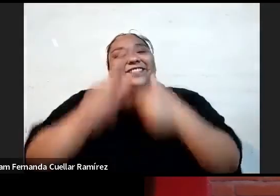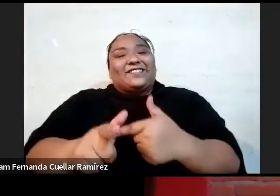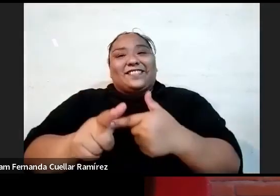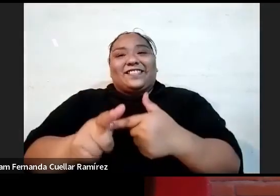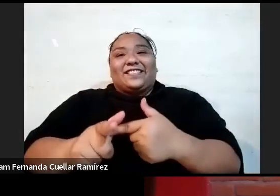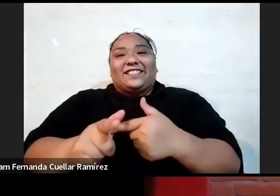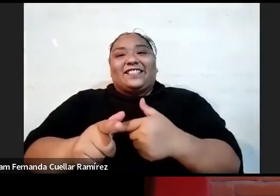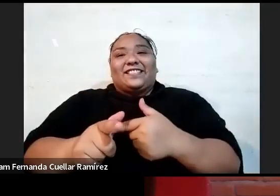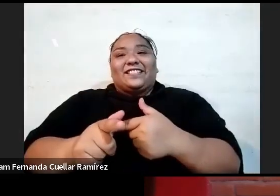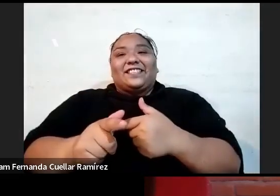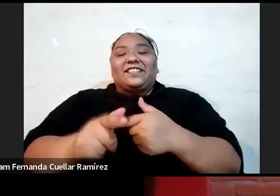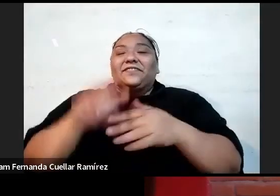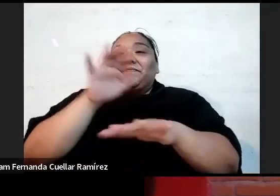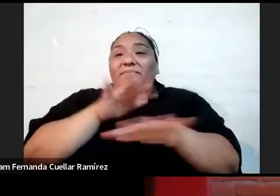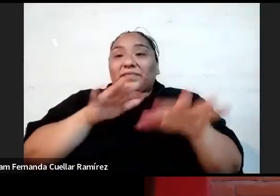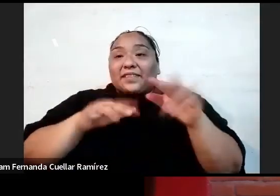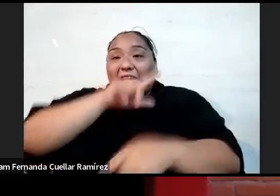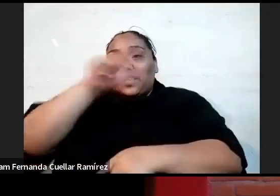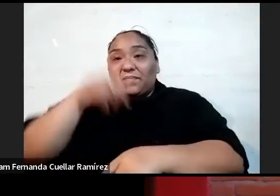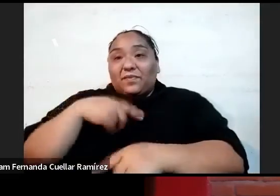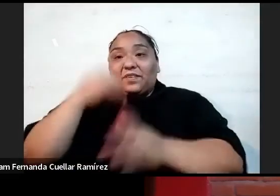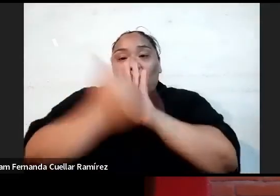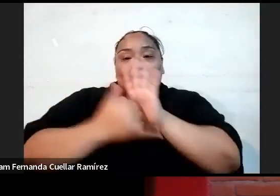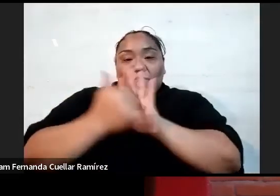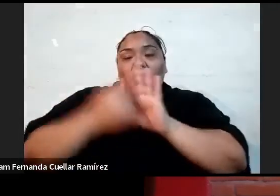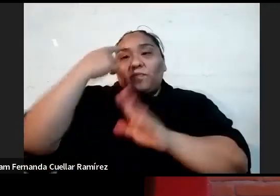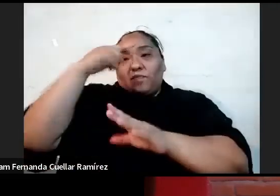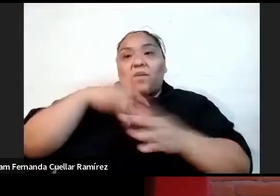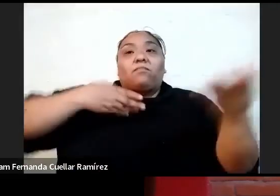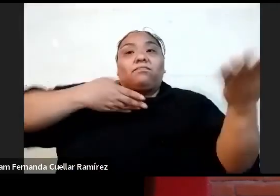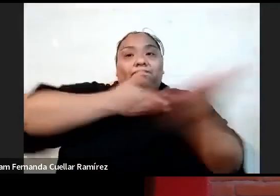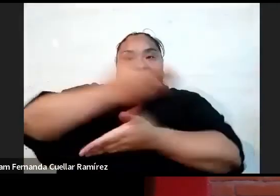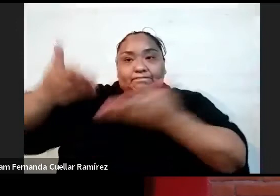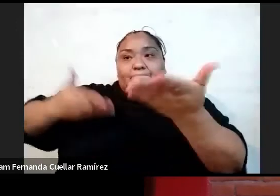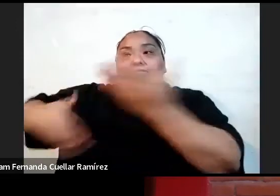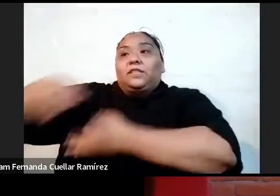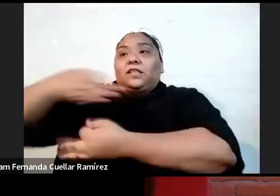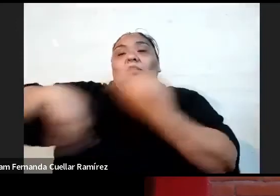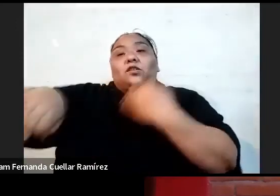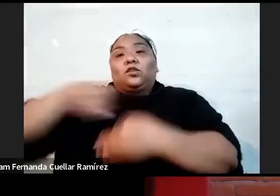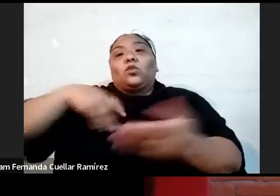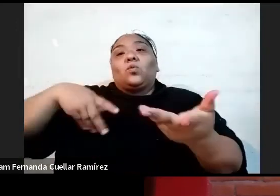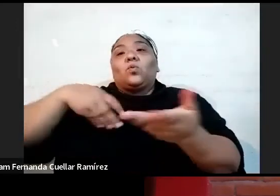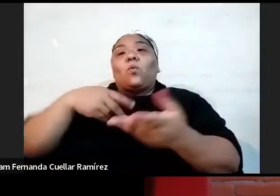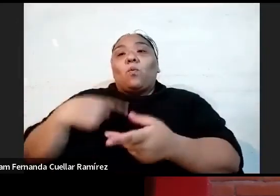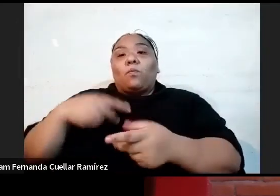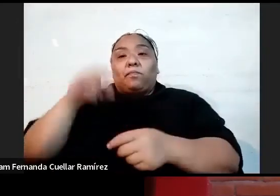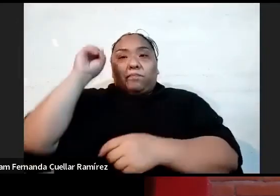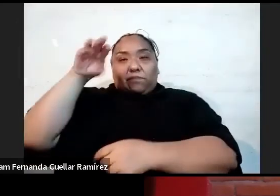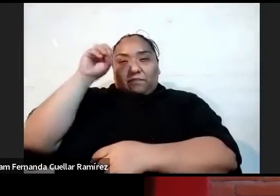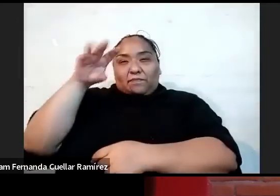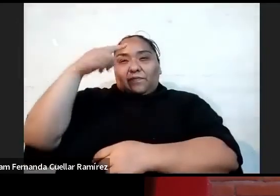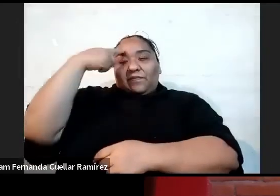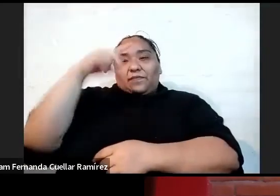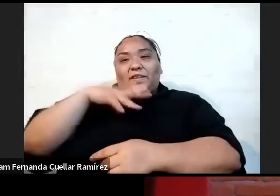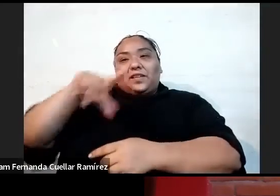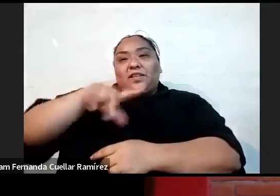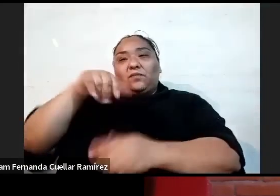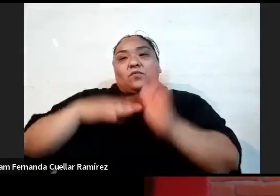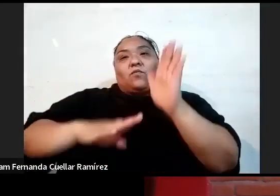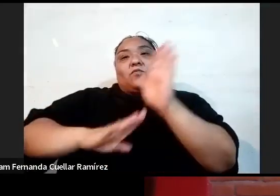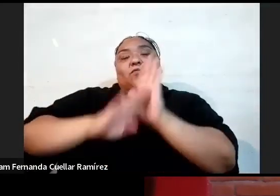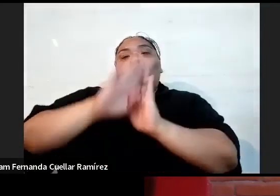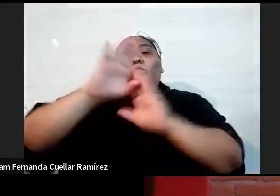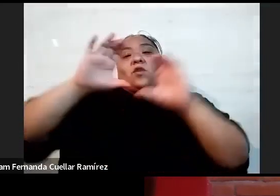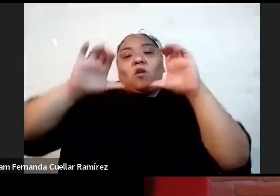ahí, bueno, ya vamos a estar en YouTube para que también compartan la publicación, para que crezcamos como